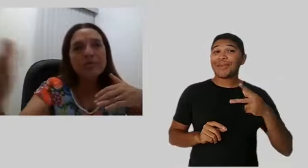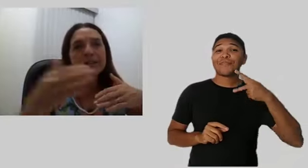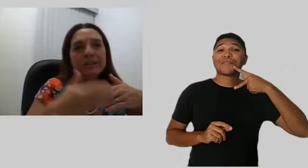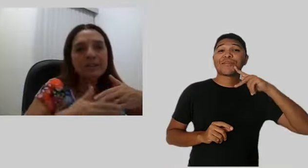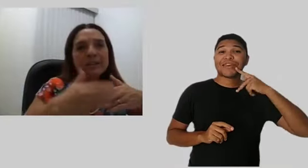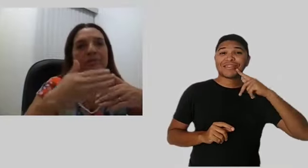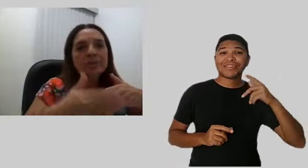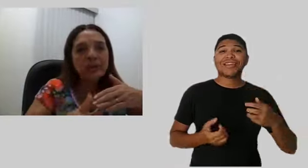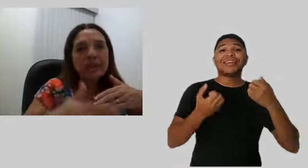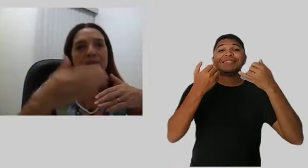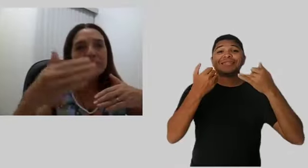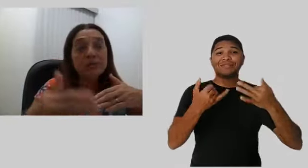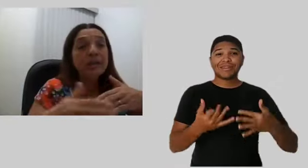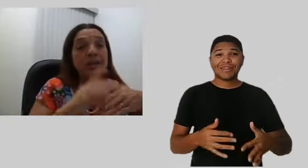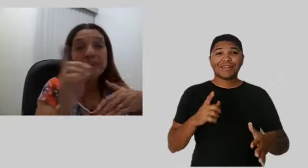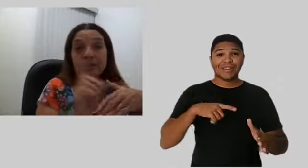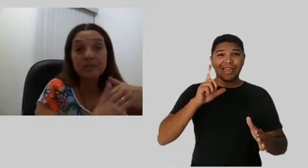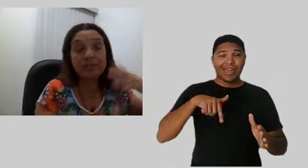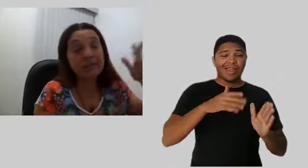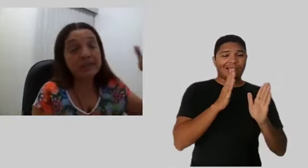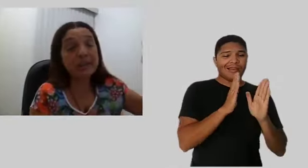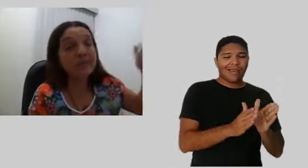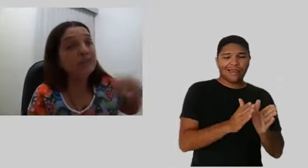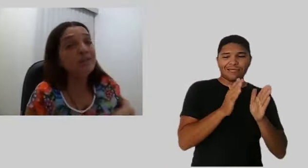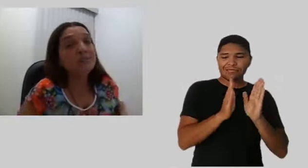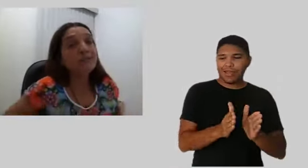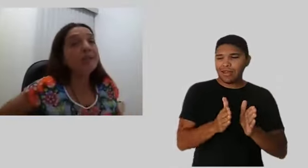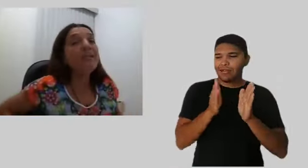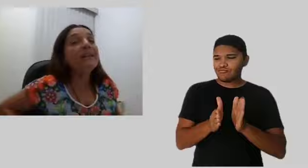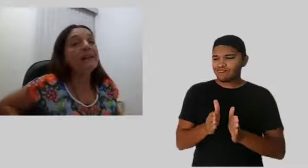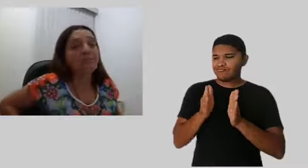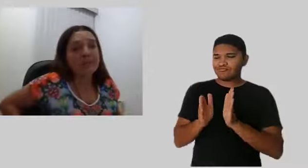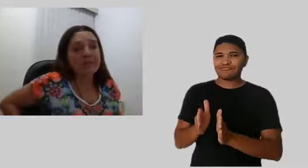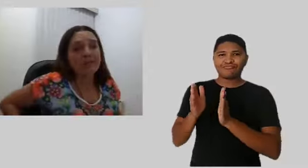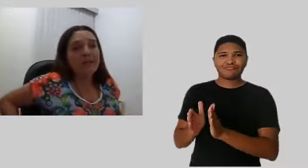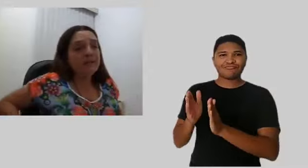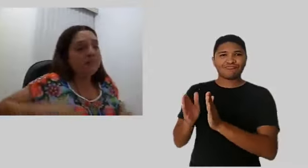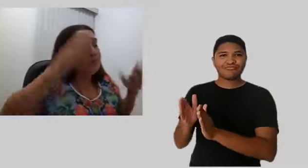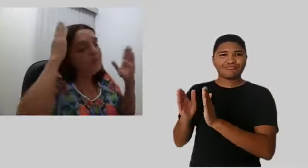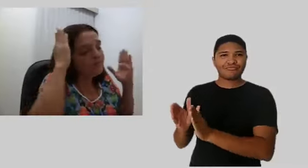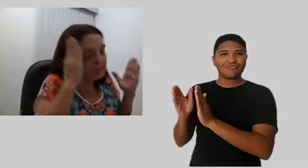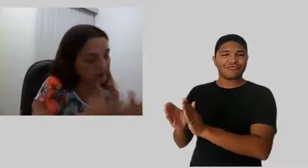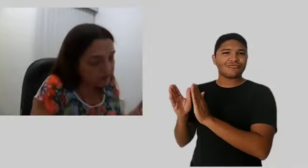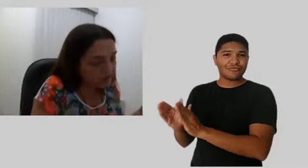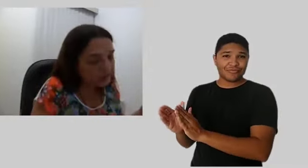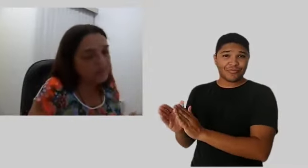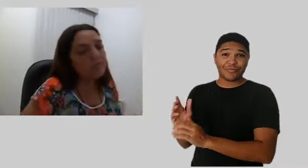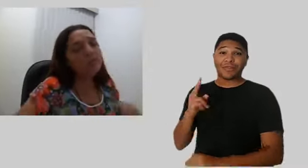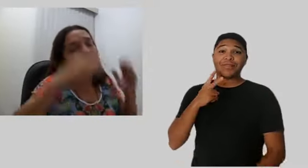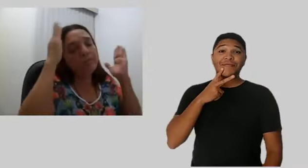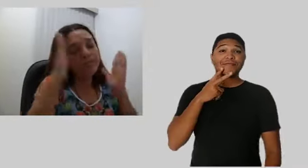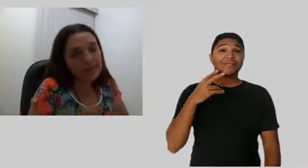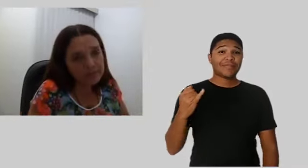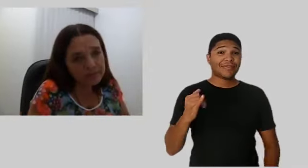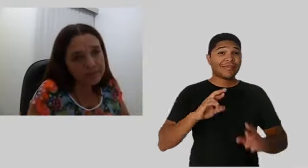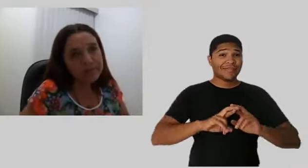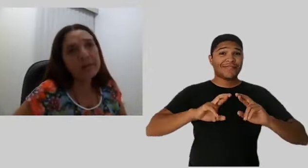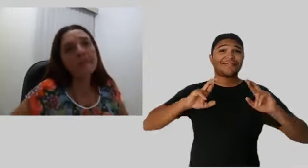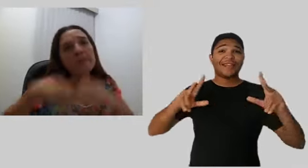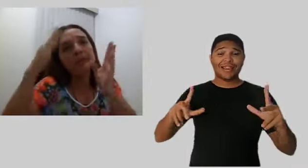escalando como em Piaget de um estágio para o outro. Em Piaget ele diz que não pode queimar etapas. A pessoa vai passar pelo sensório motor,